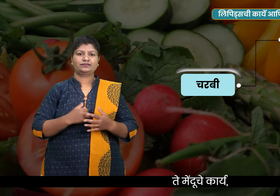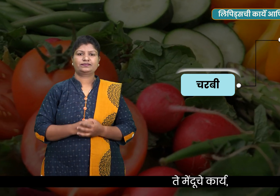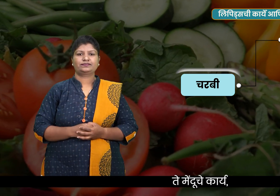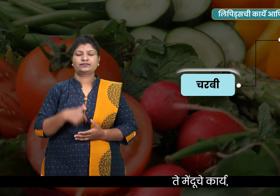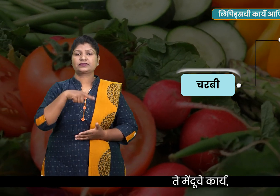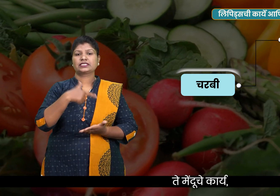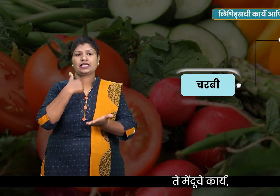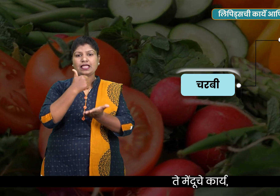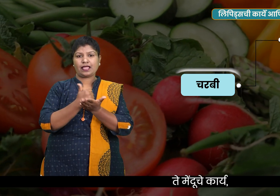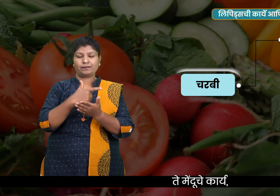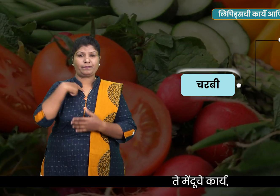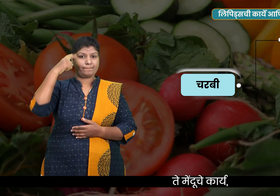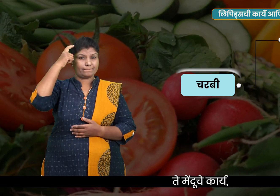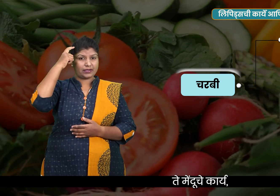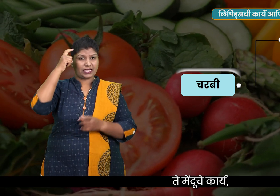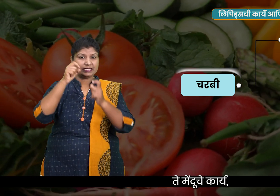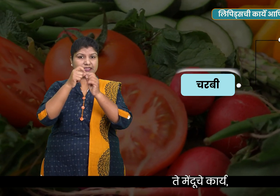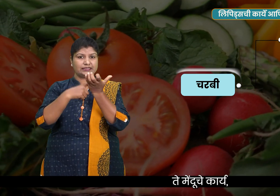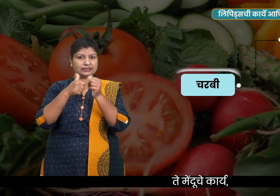ते मेंदूचे कार्य,